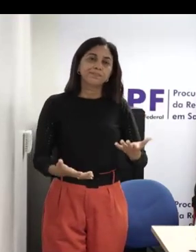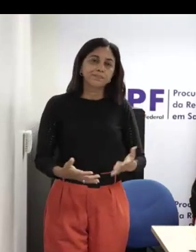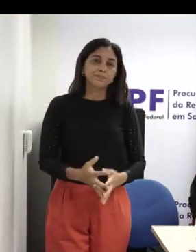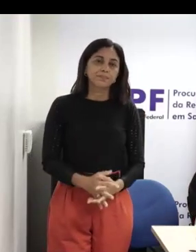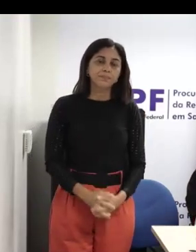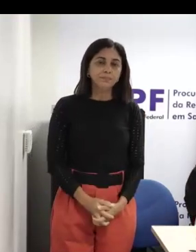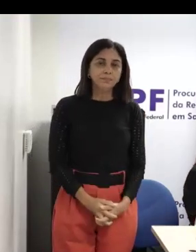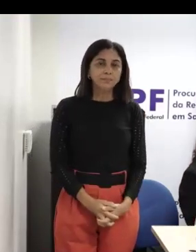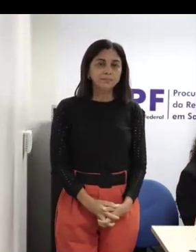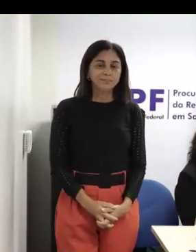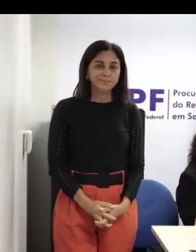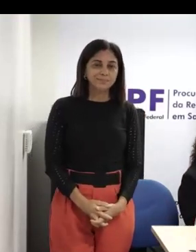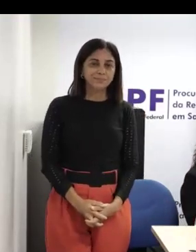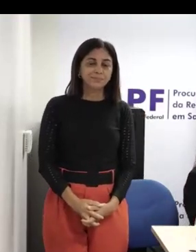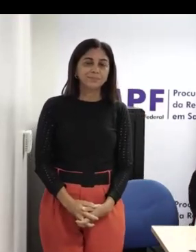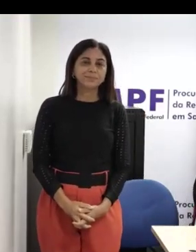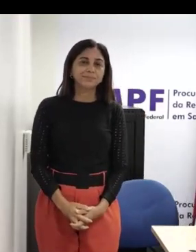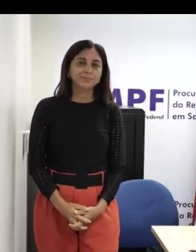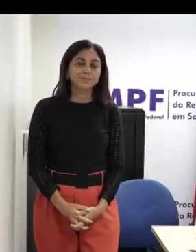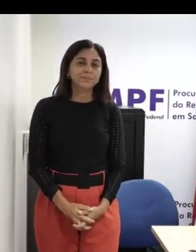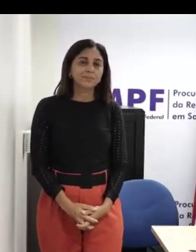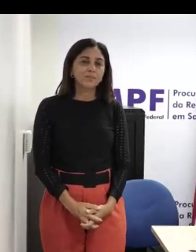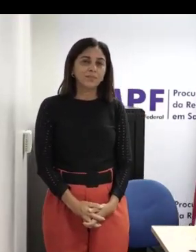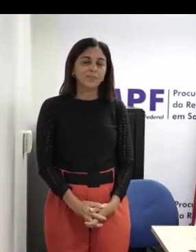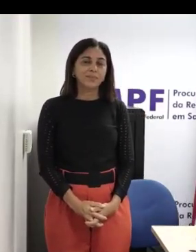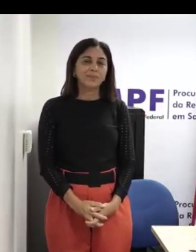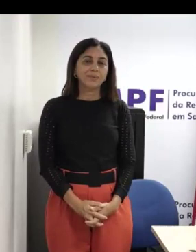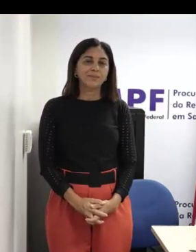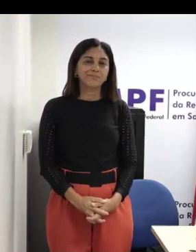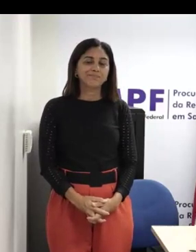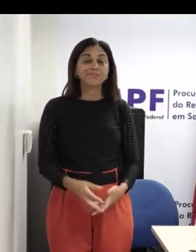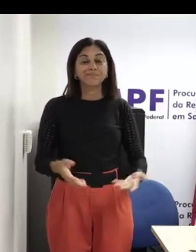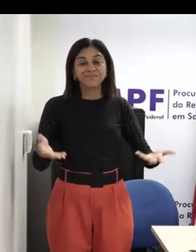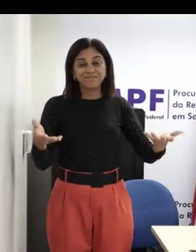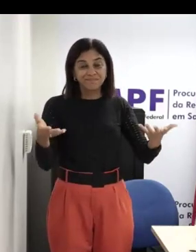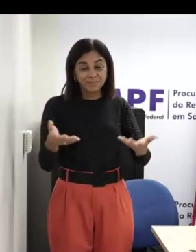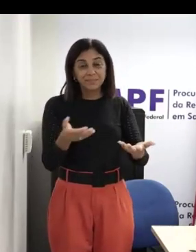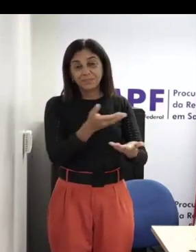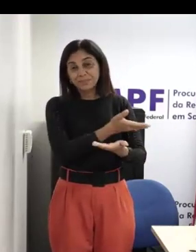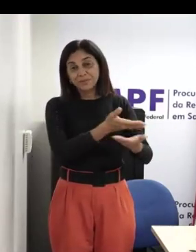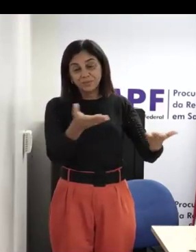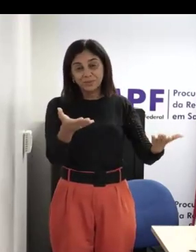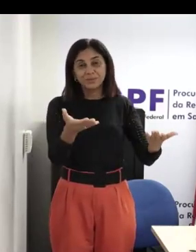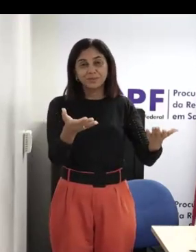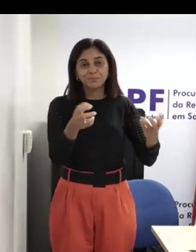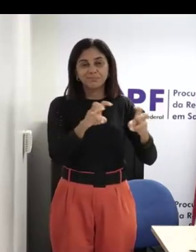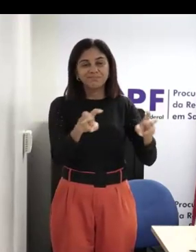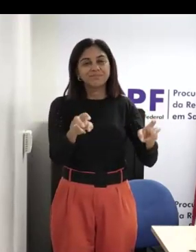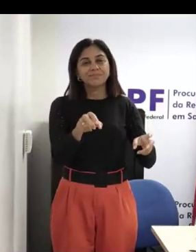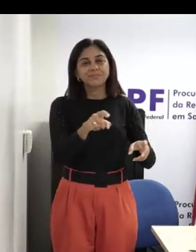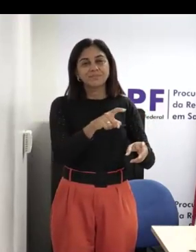diálogo colegas nessa eh senhoras e senhores nessa nessa toada que nós estávamos falando da importância